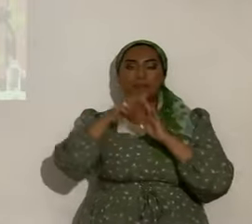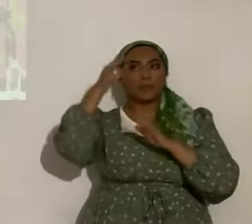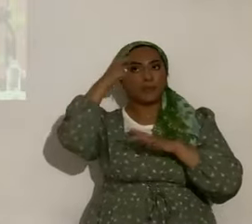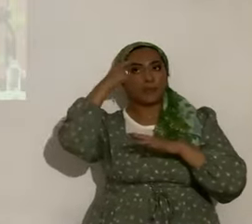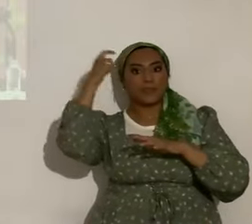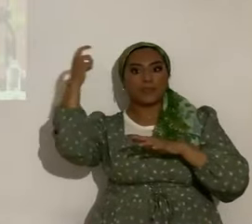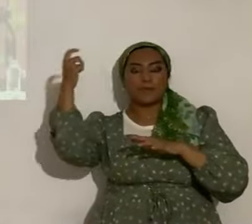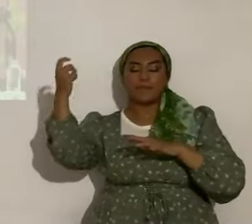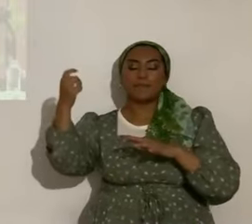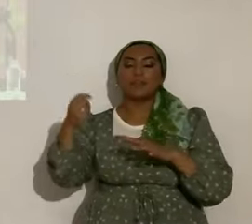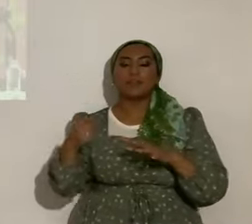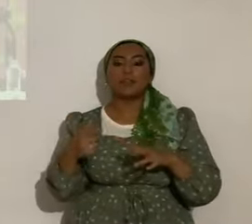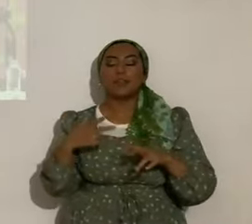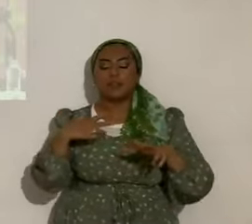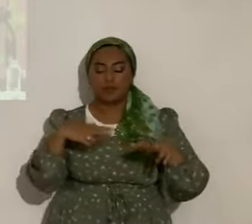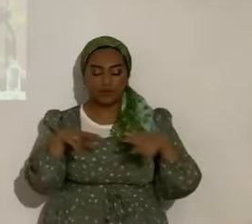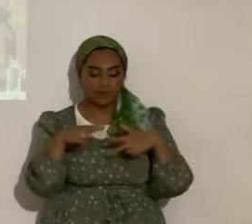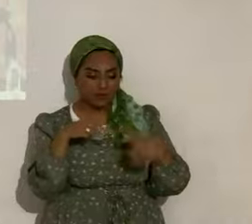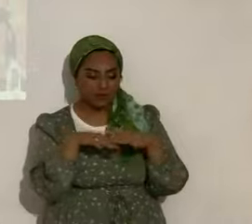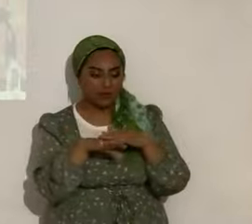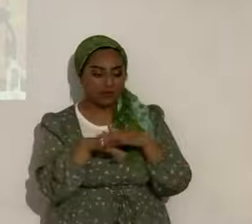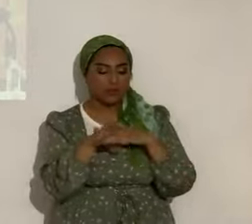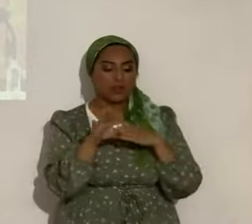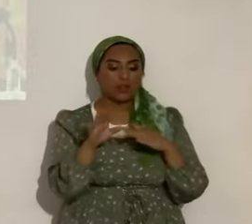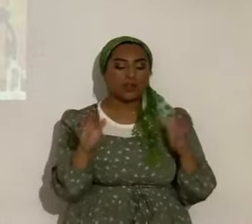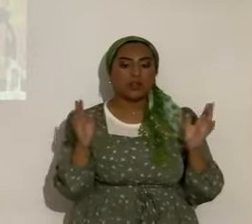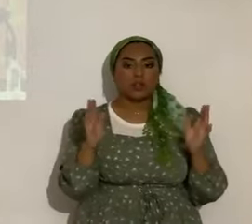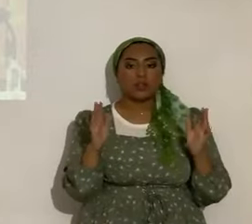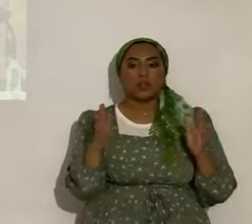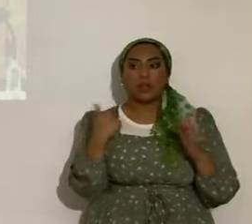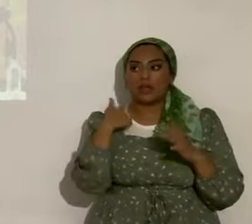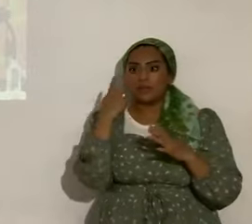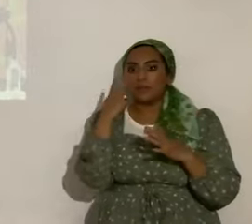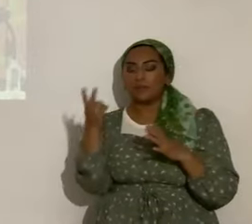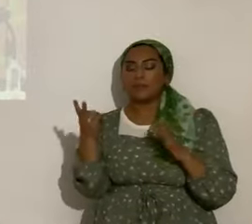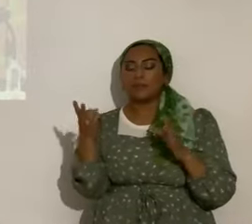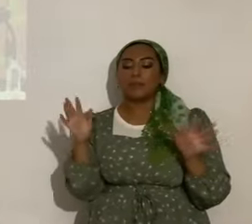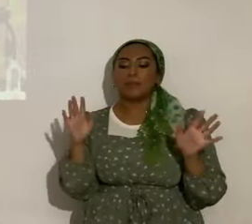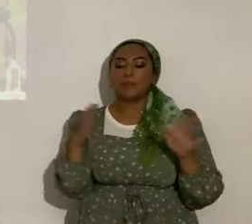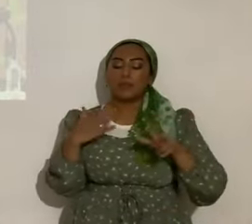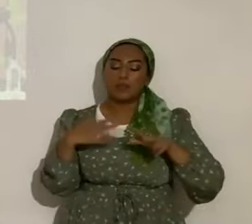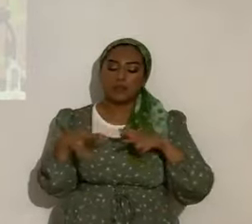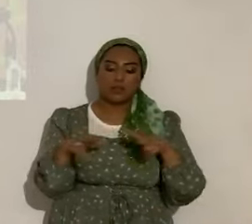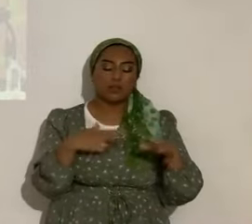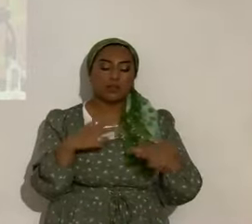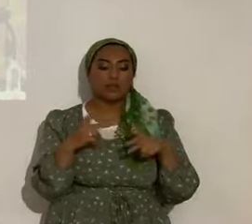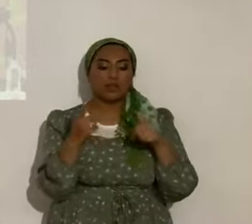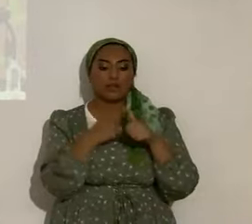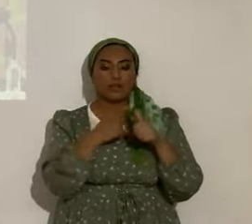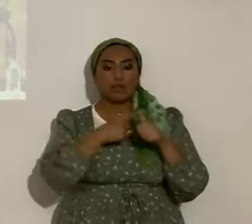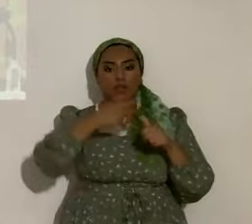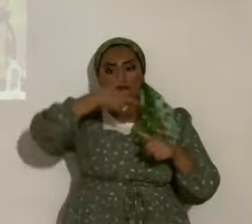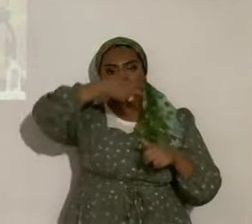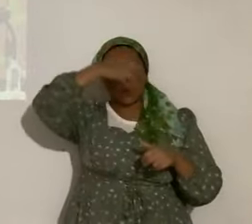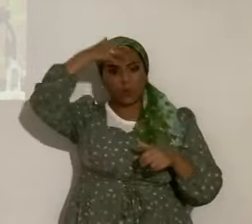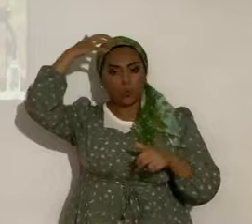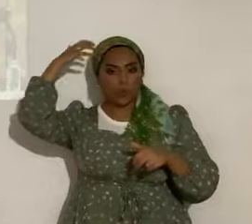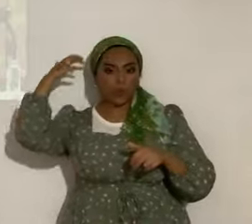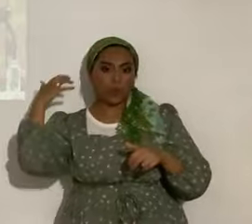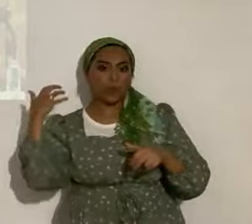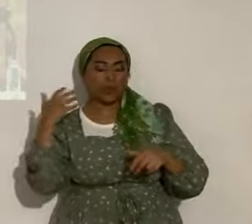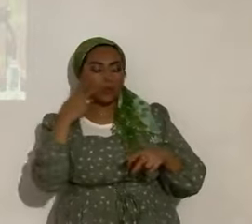eso no lo inventé yo, o sea, no lo quise ver yo, sino me apareció. Apareció primero un león, y te está